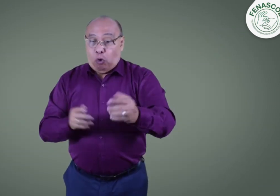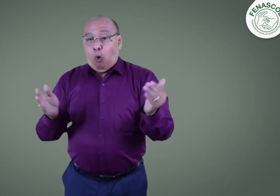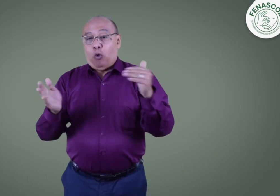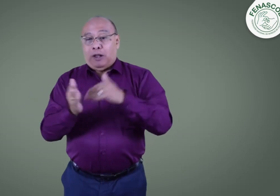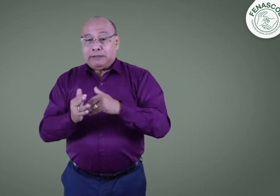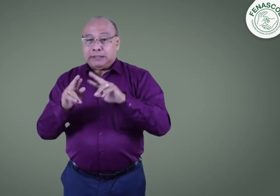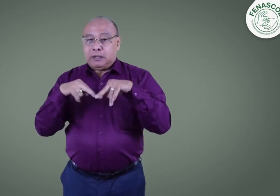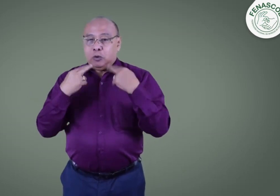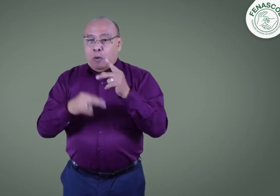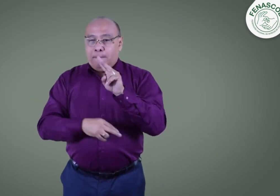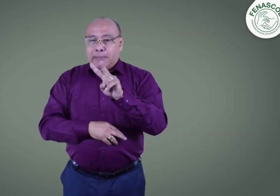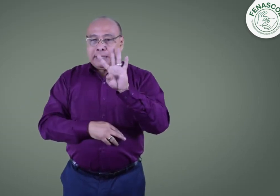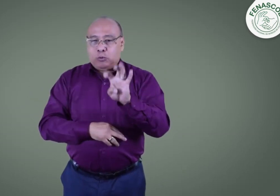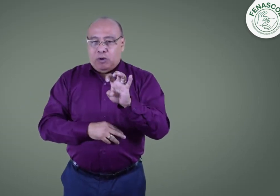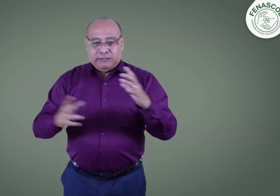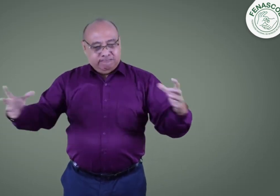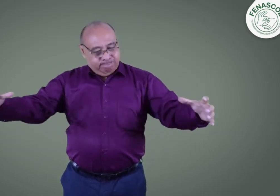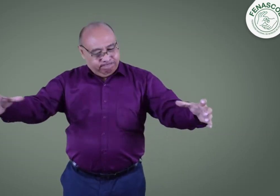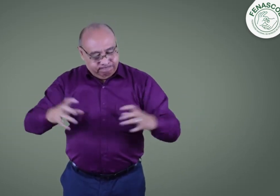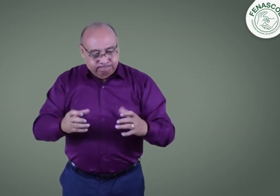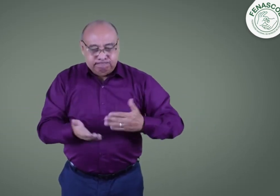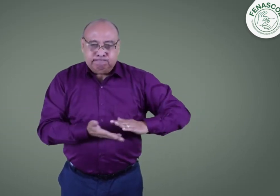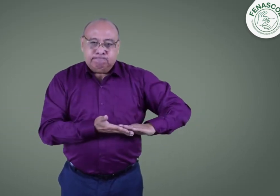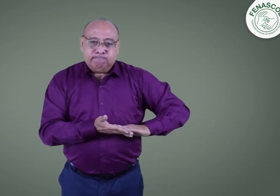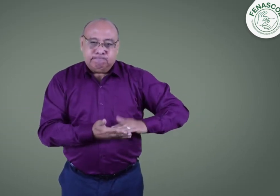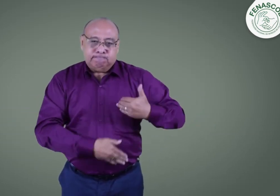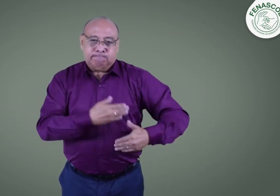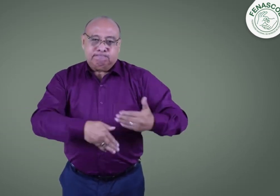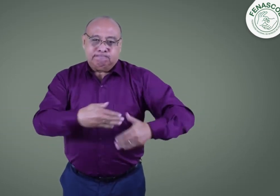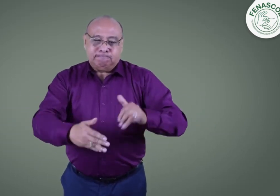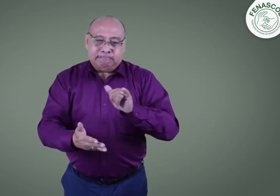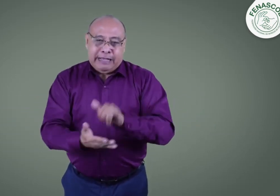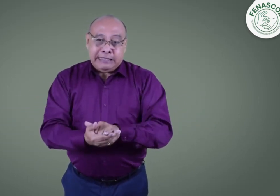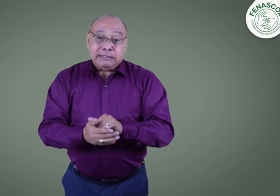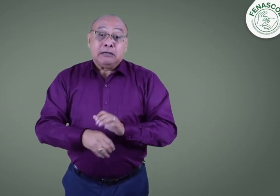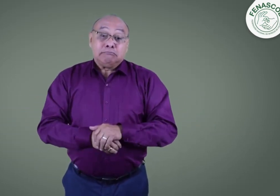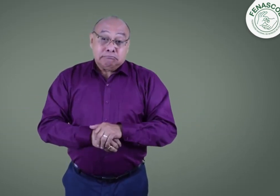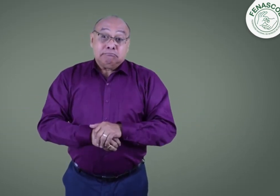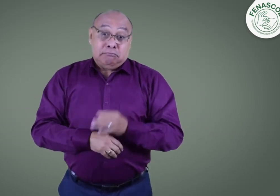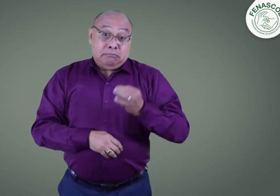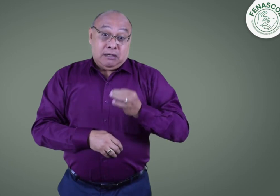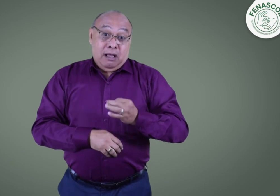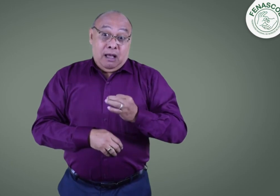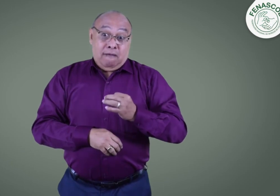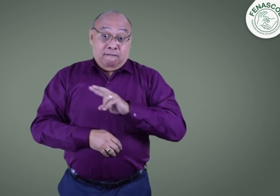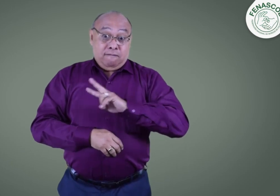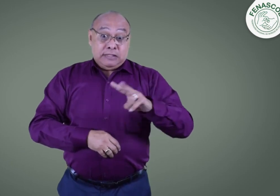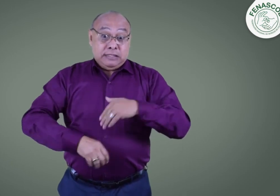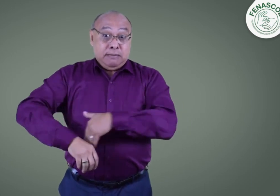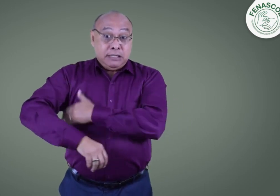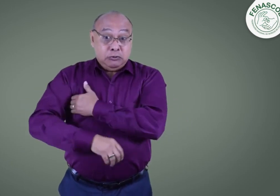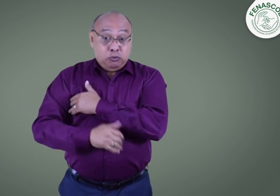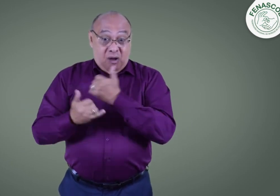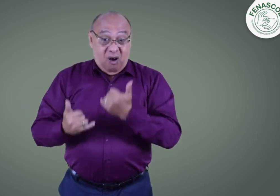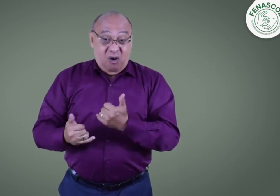convoca. A decir verdad, para el viceministro, el centro de relevo es un tema de total interés y está interesado en su